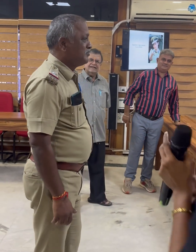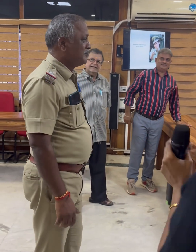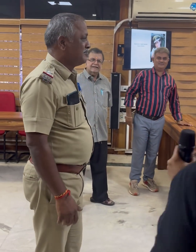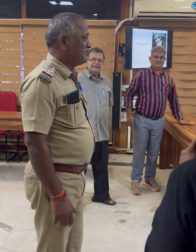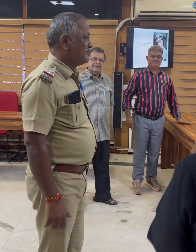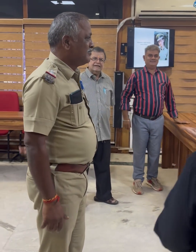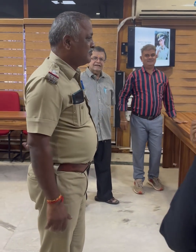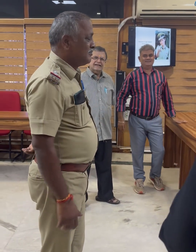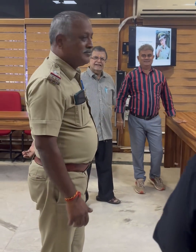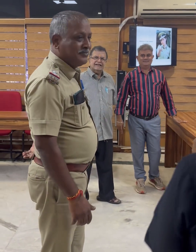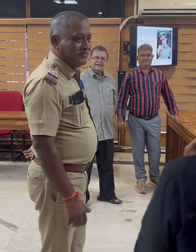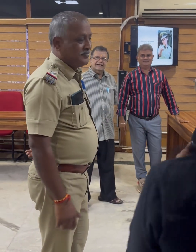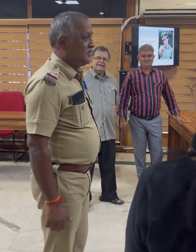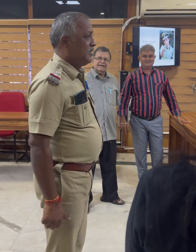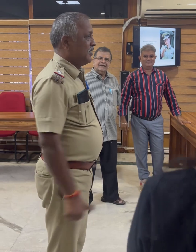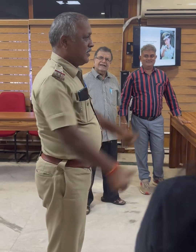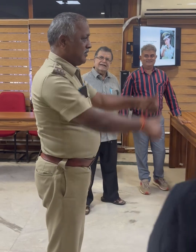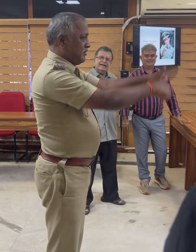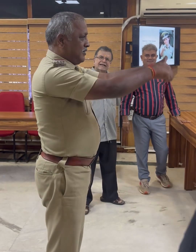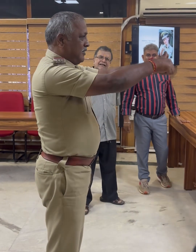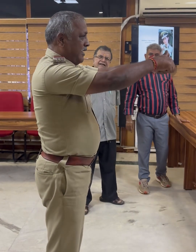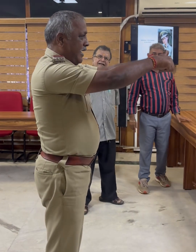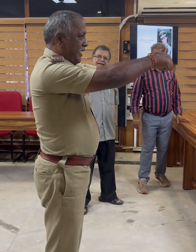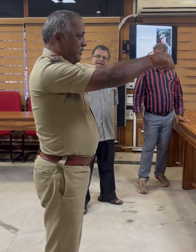ஓகே சரிங்க. A1 A